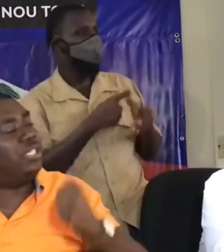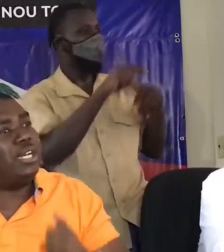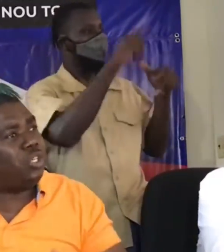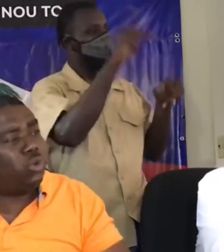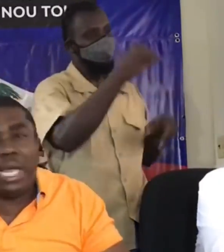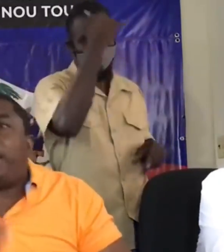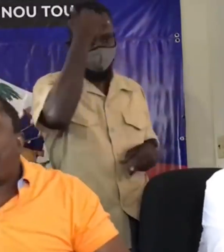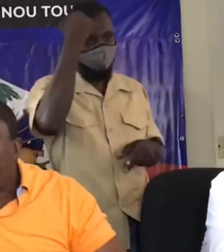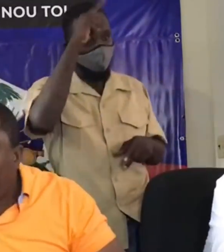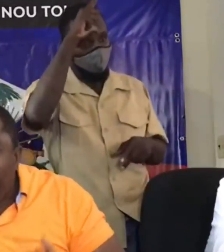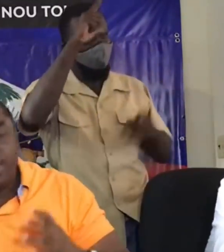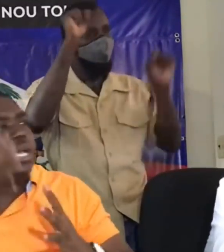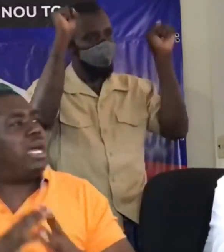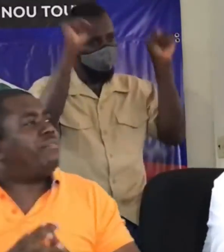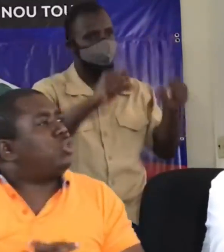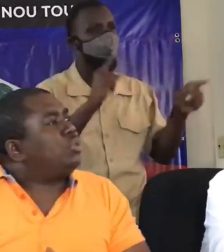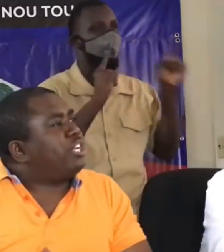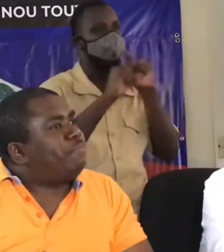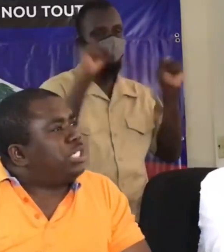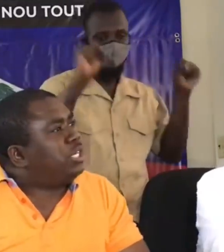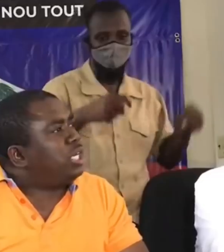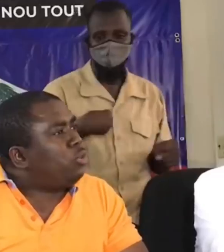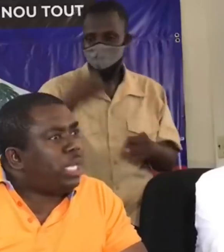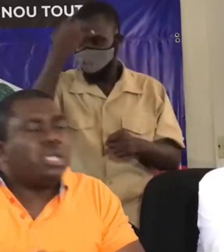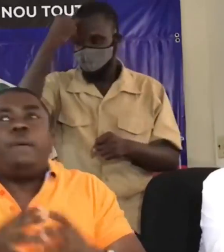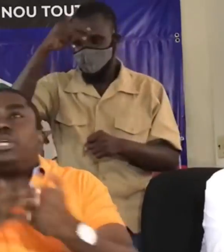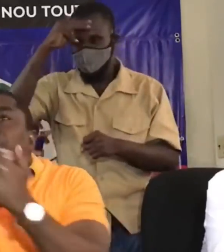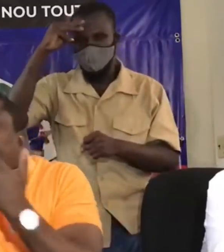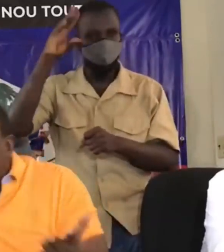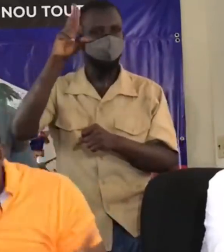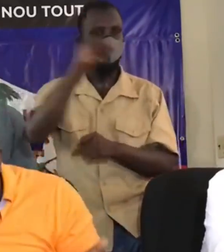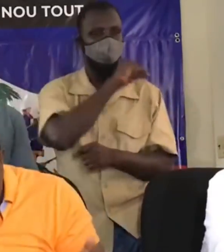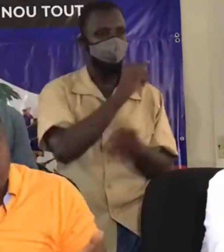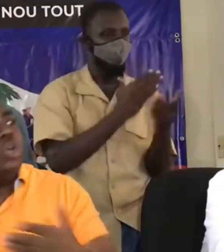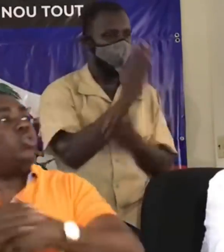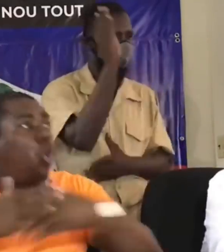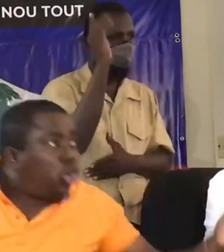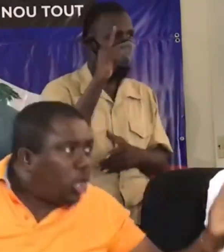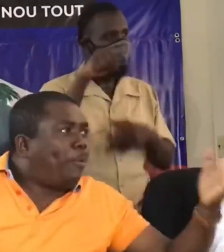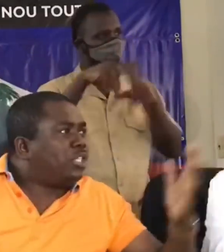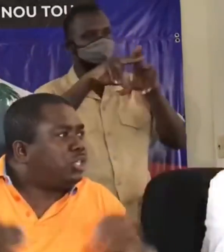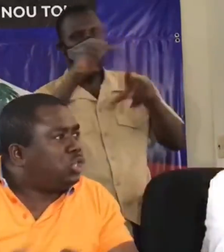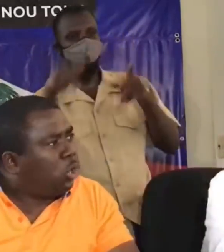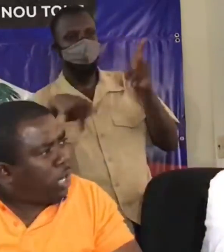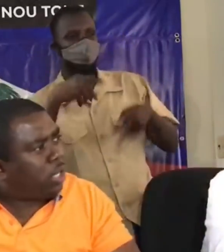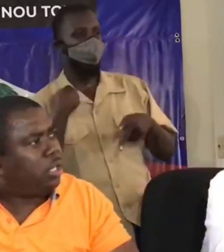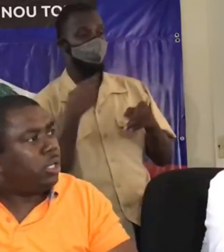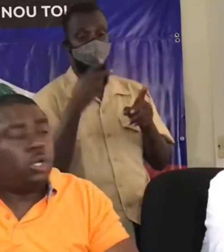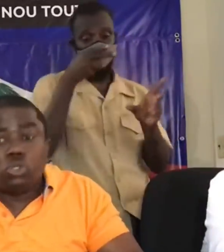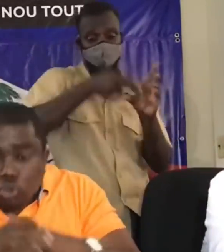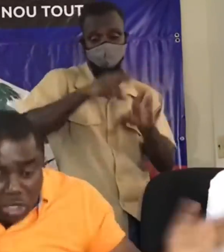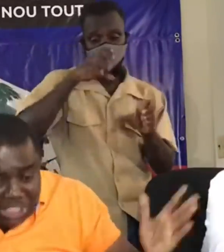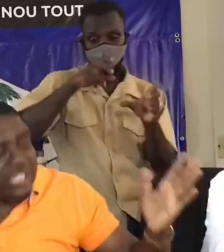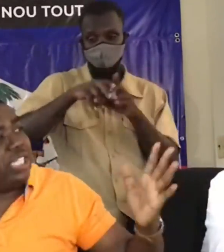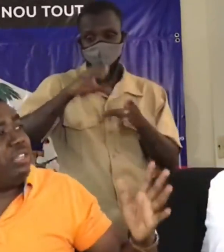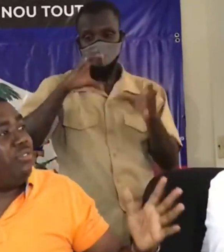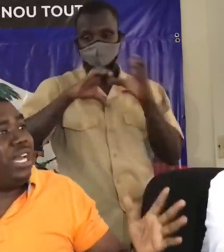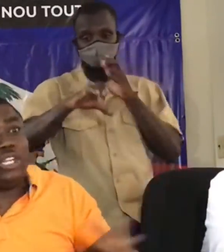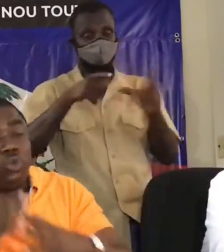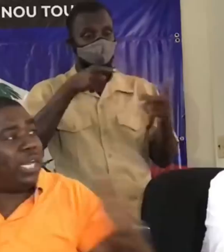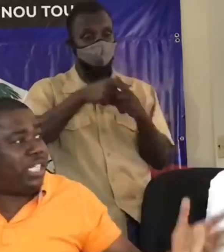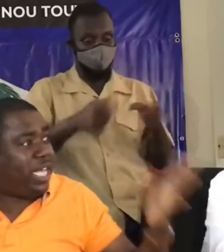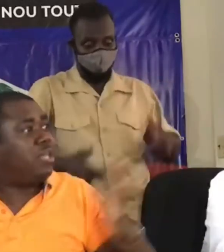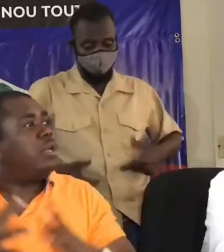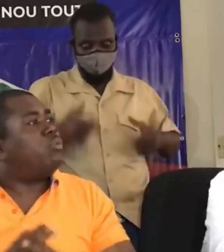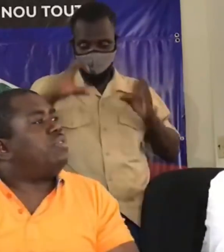communauté internationale parler avec Joseph Messène Jean-Louis parce que c'est lui-même, toute opposition, société civile